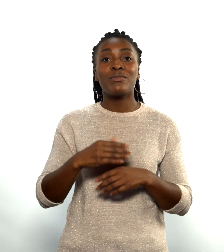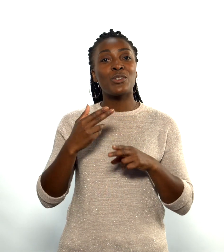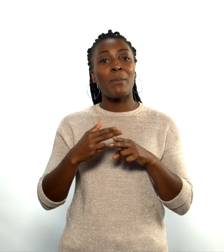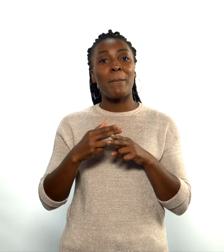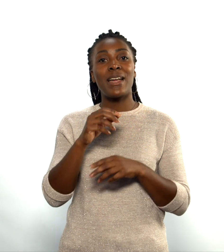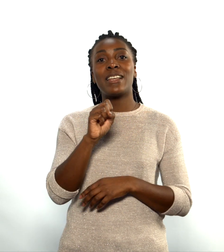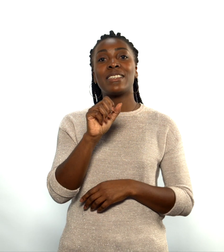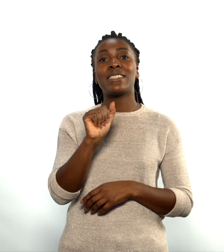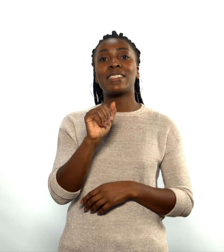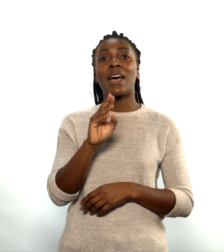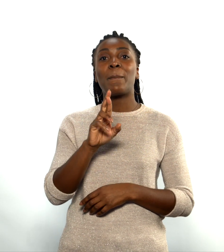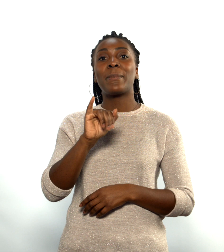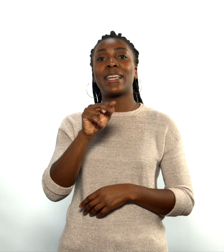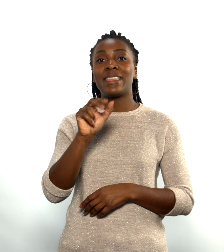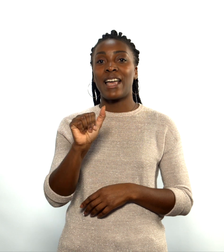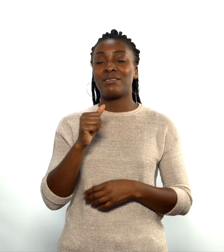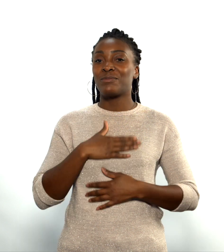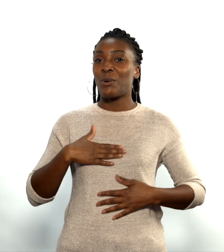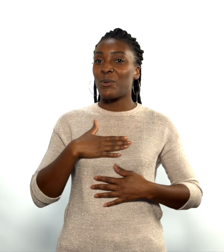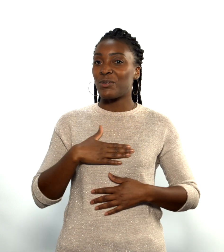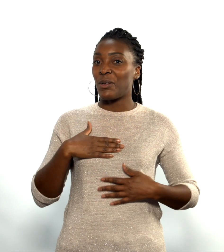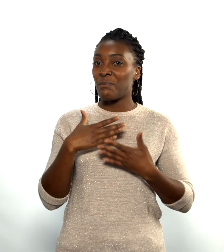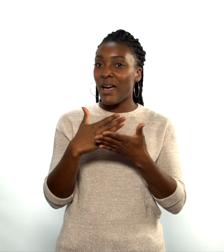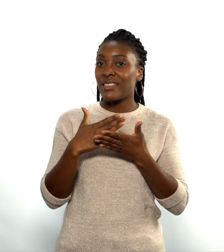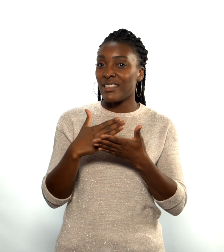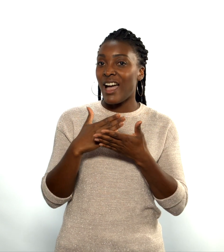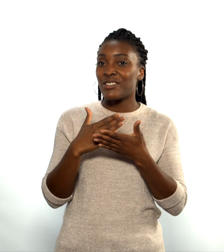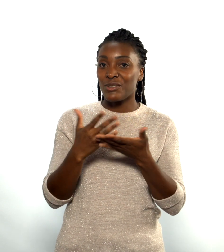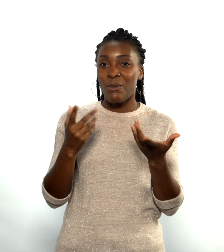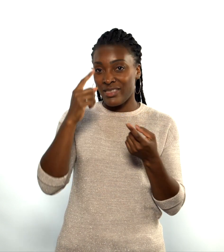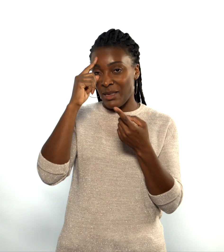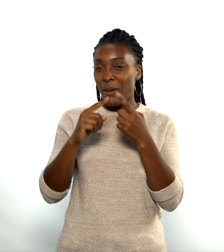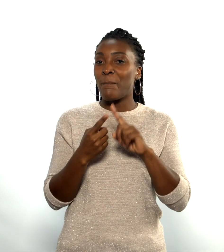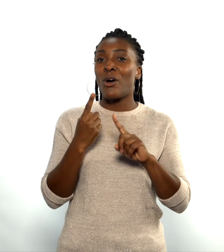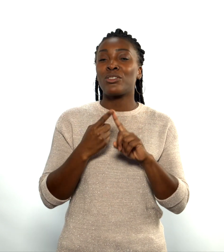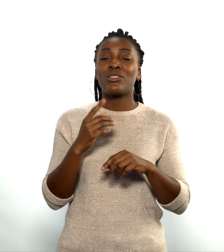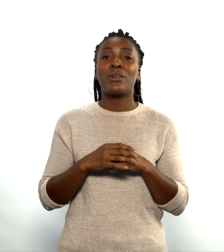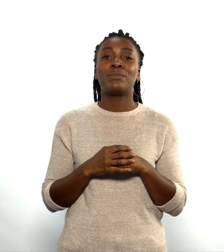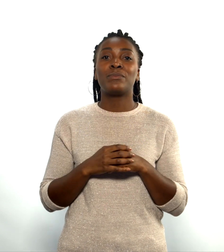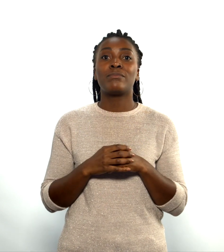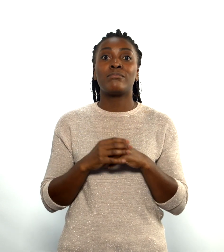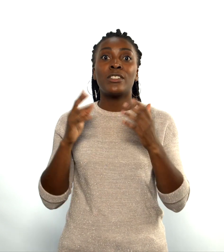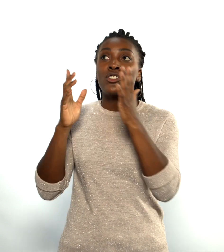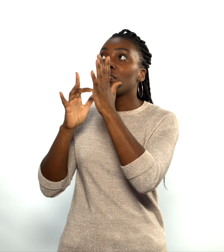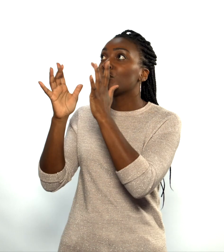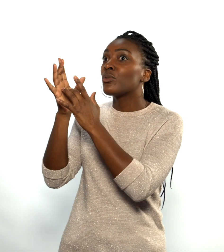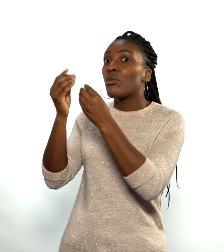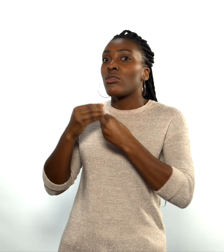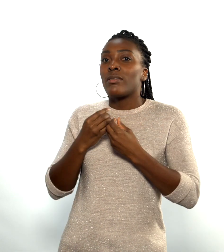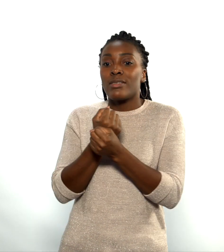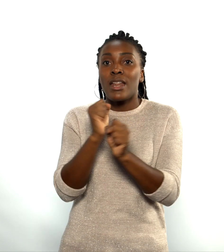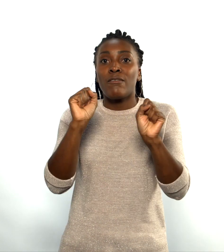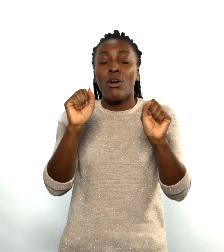Bonjour, je m'appelle Sabrina Kebli et je suis ravie de partager un thème essentiel avec vous. Comment être délivré en